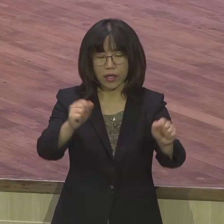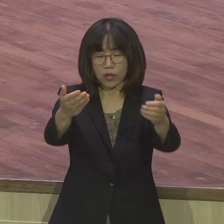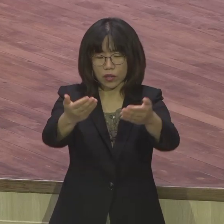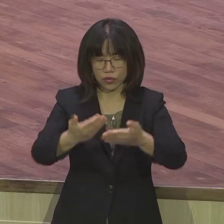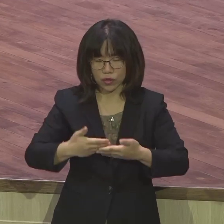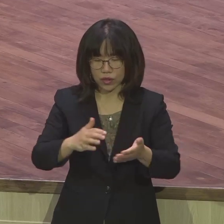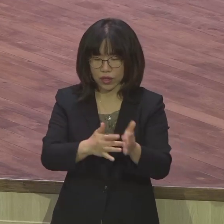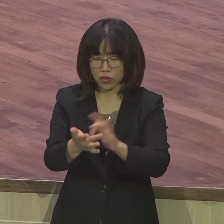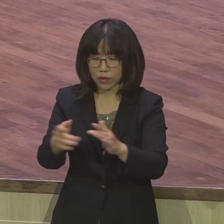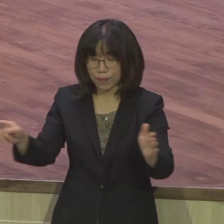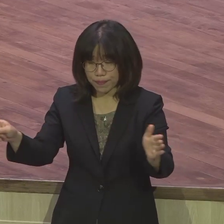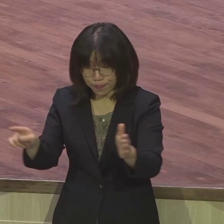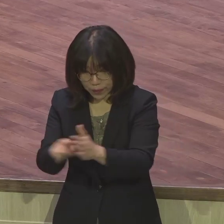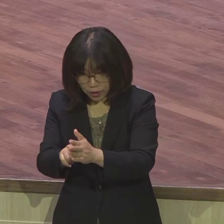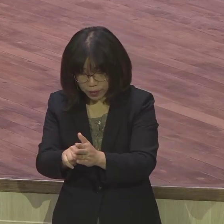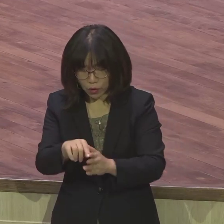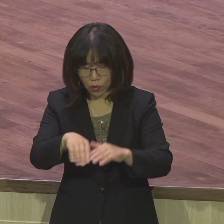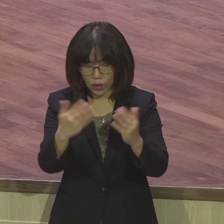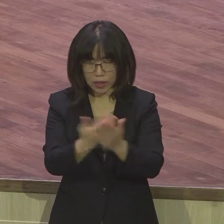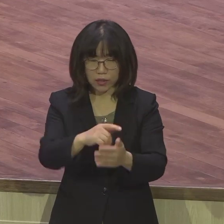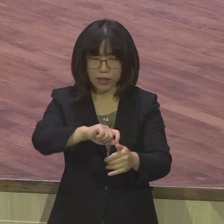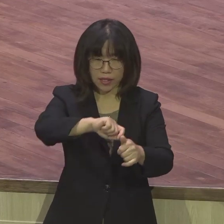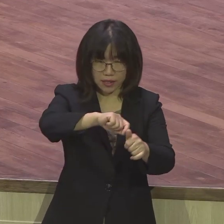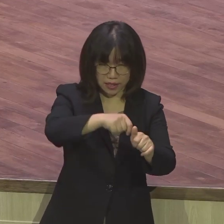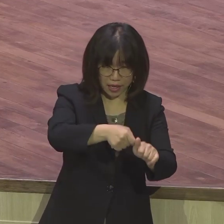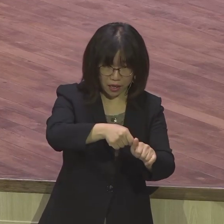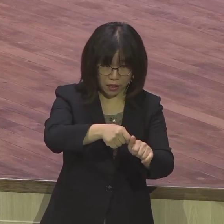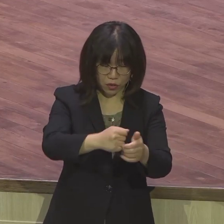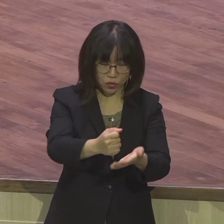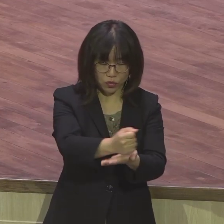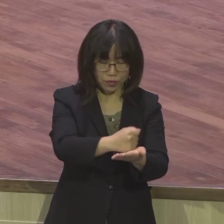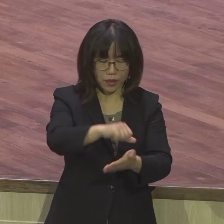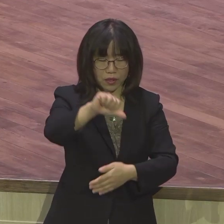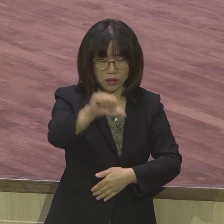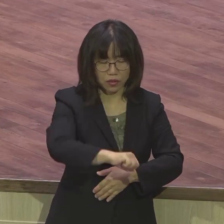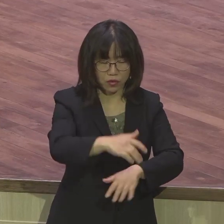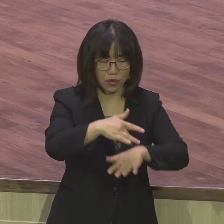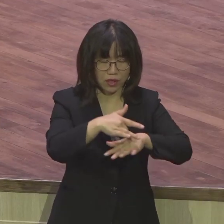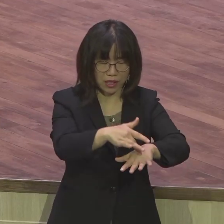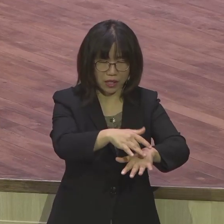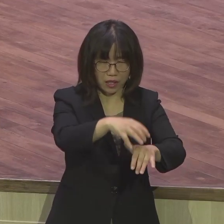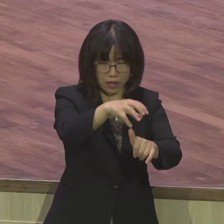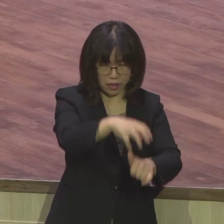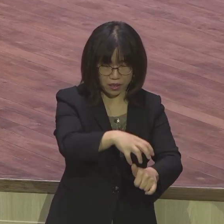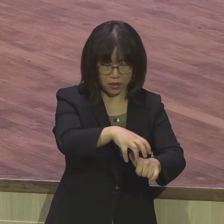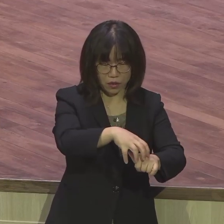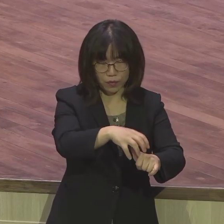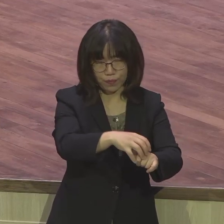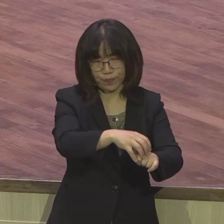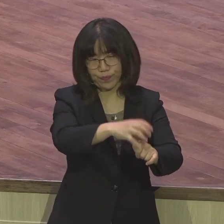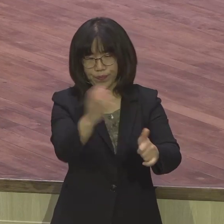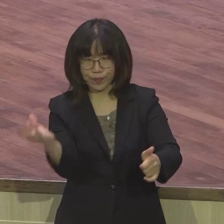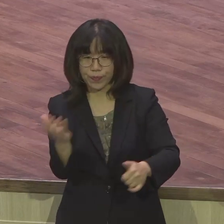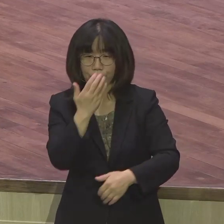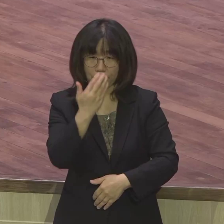믿으면 우리는 재앙과 운명과 저주와 사단의 권세에서 빠져나오게 되어 있습니다.